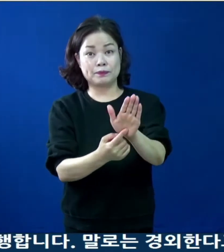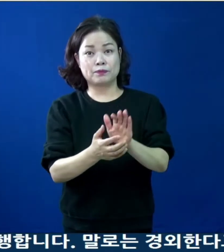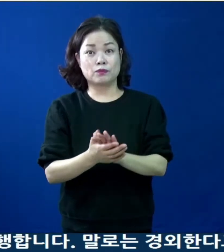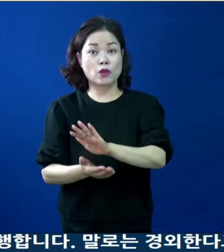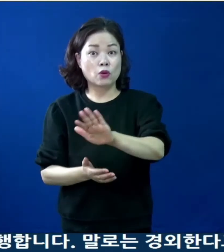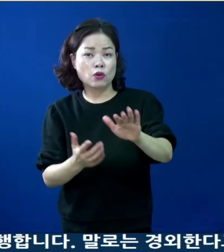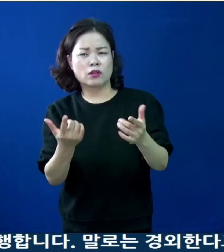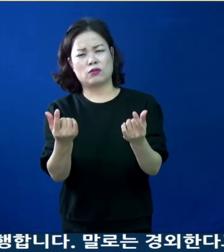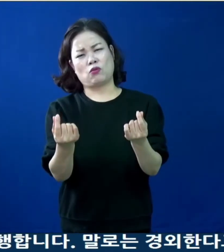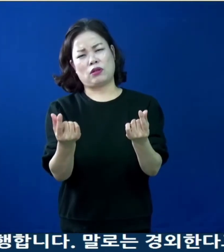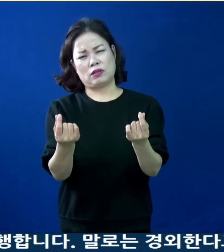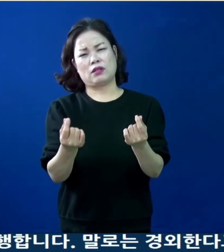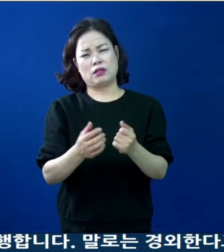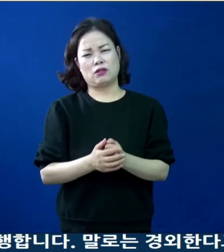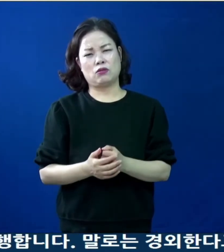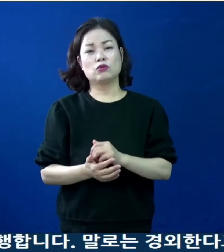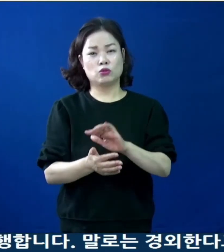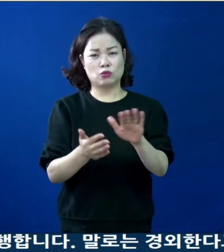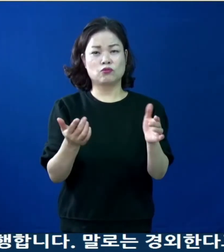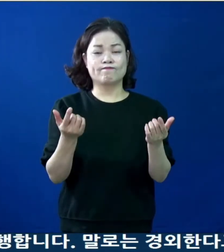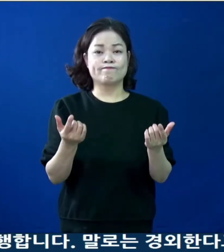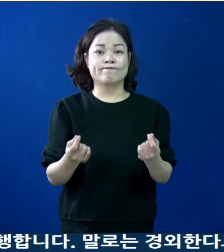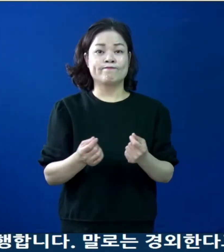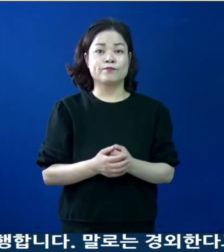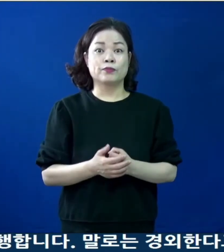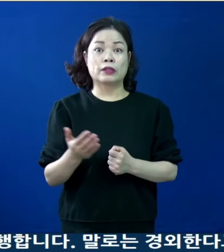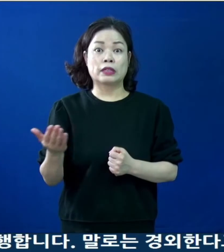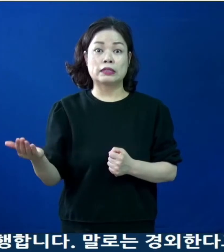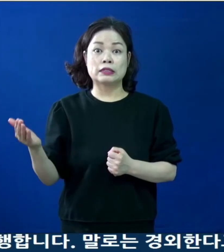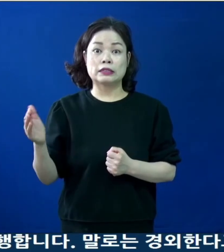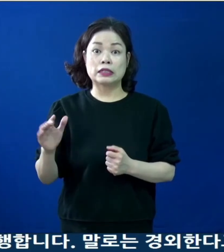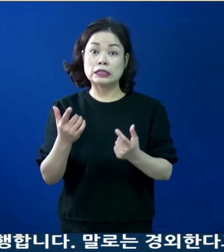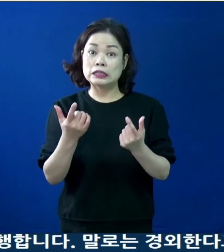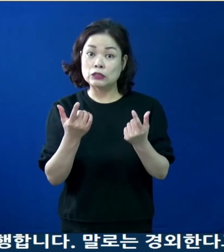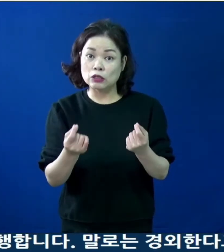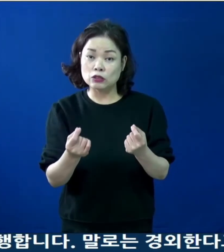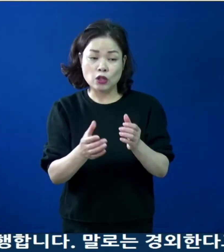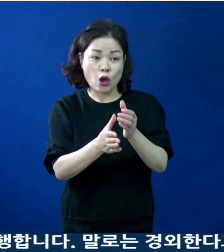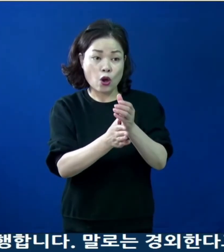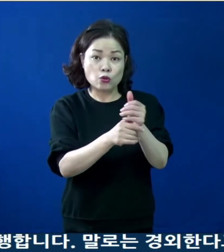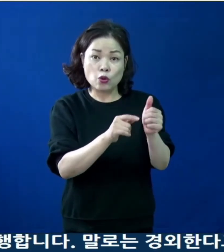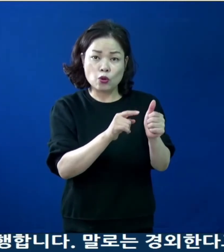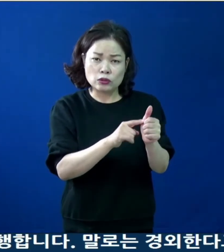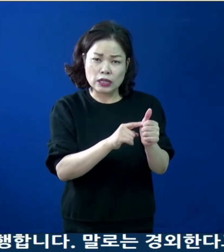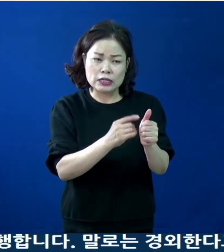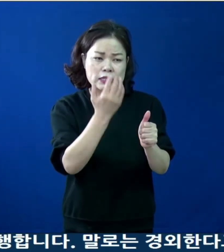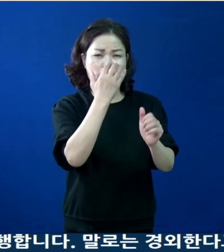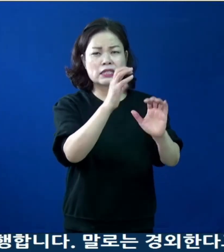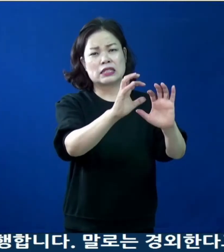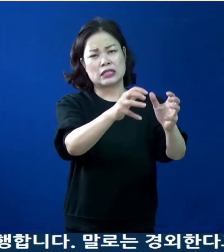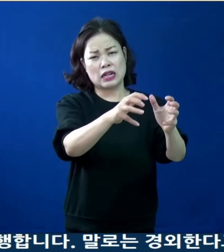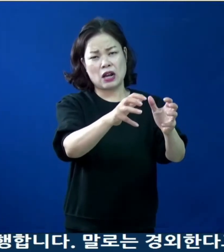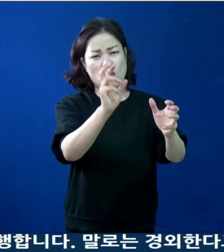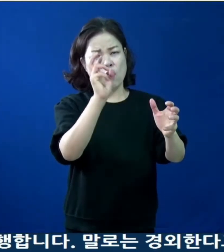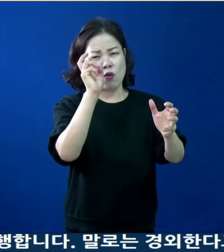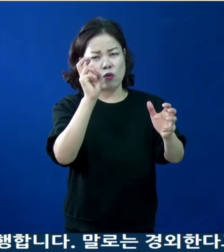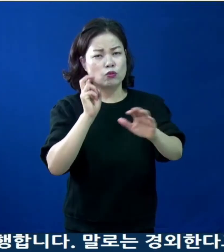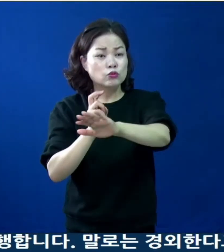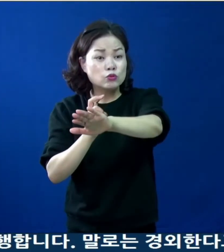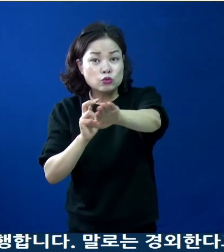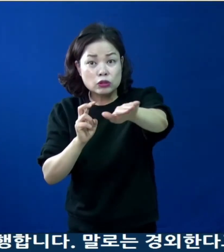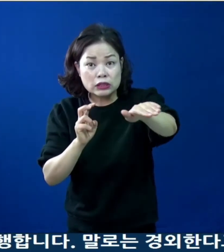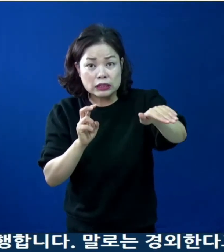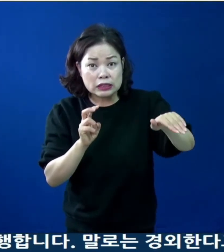우리가 그와 같을 것이다 라는 것이죠. 그러나 이러한 요나 혹은 이스라엘 혹은